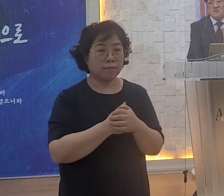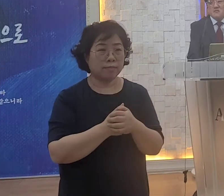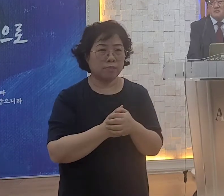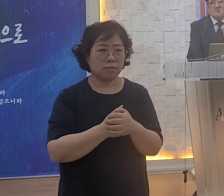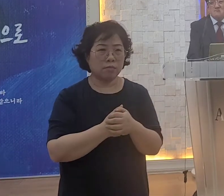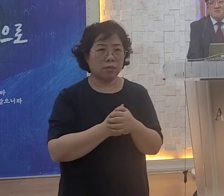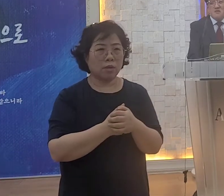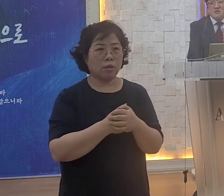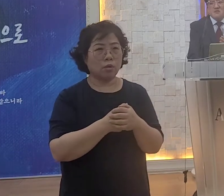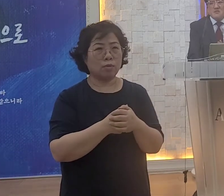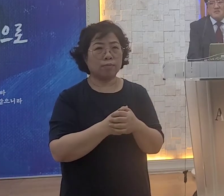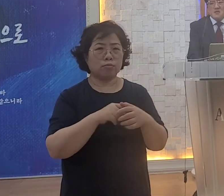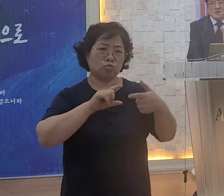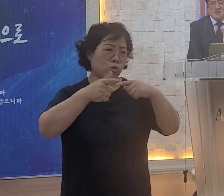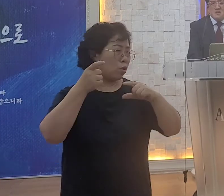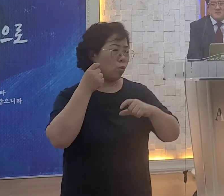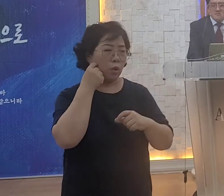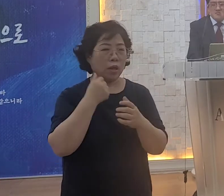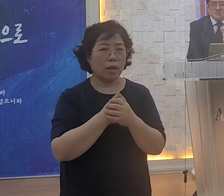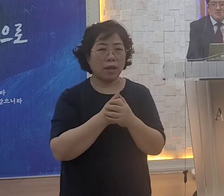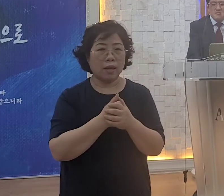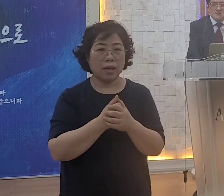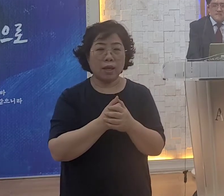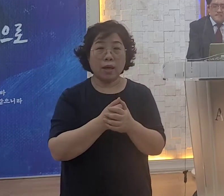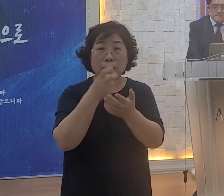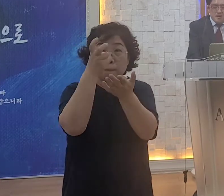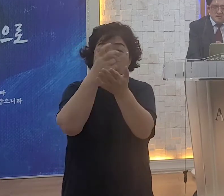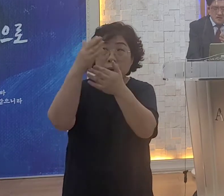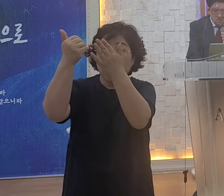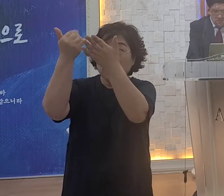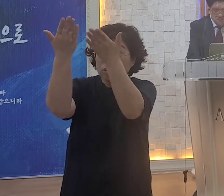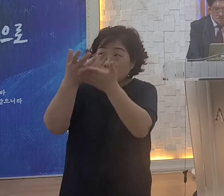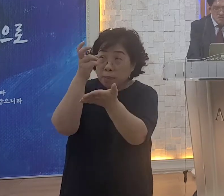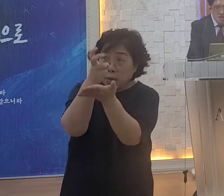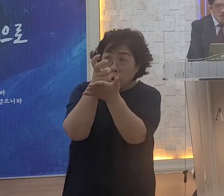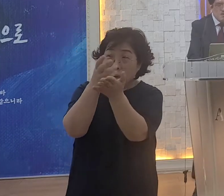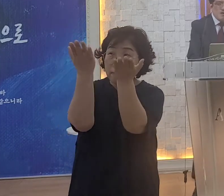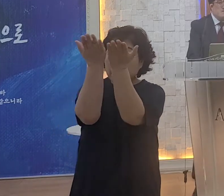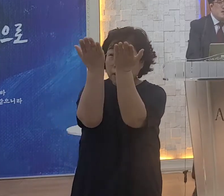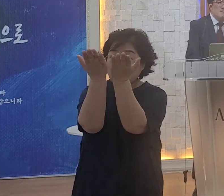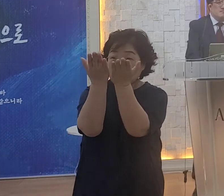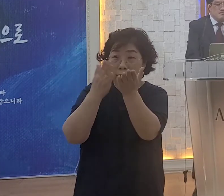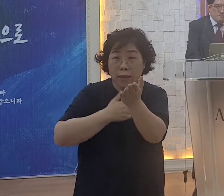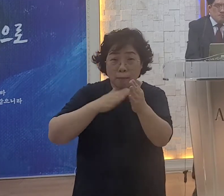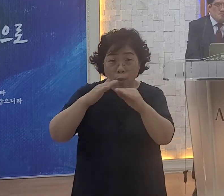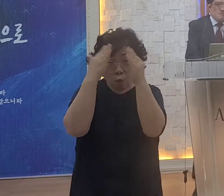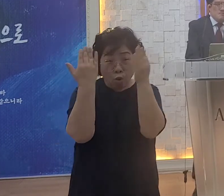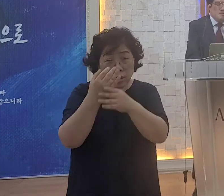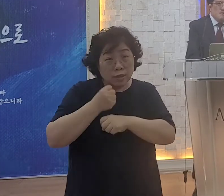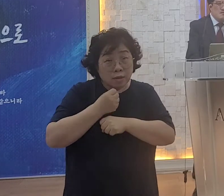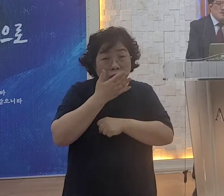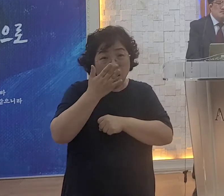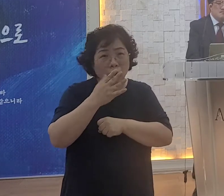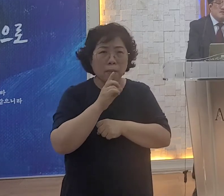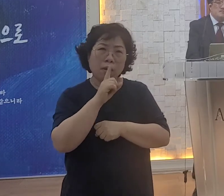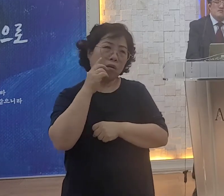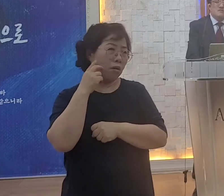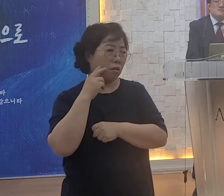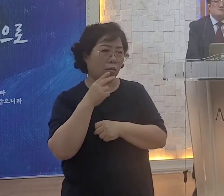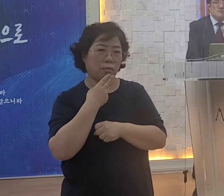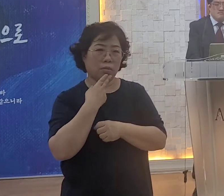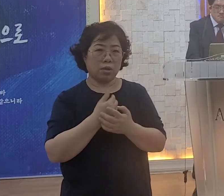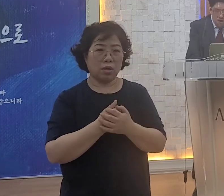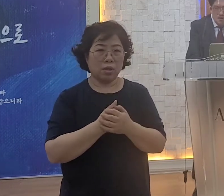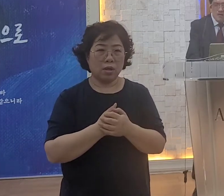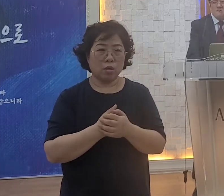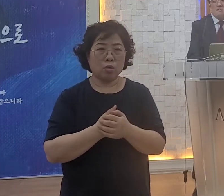진리입니다. 율법의 잣대에 비추어서 나는 다 지킬 수 있다 라는 사람은 없고 나는 정말 다